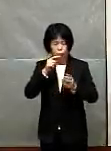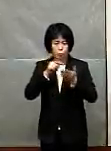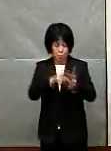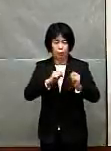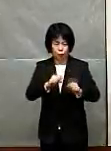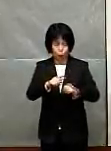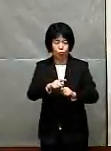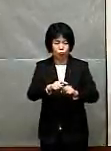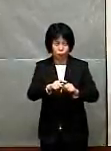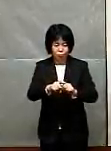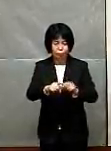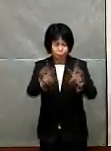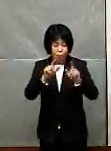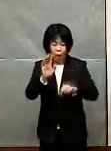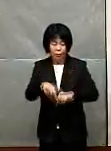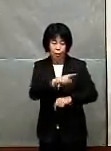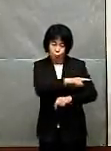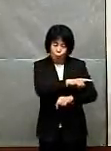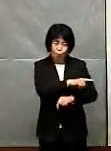せください。 はい、